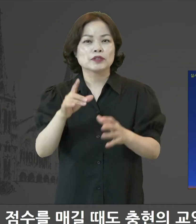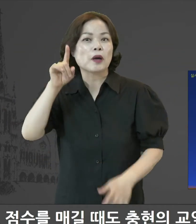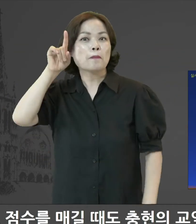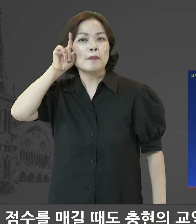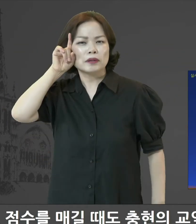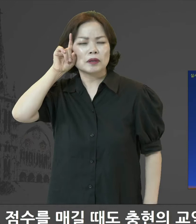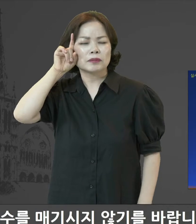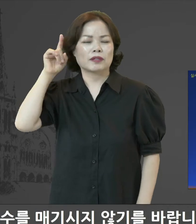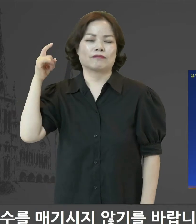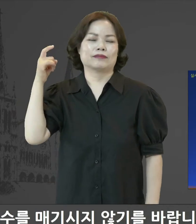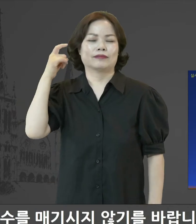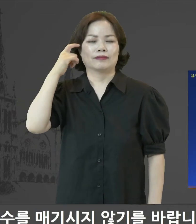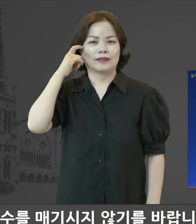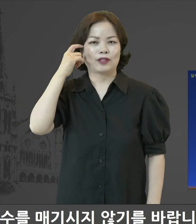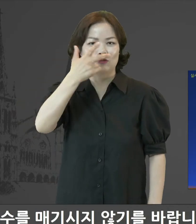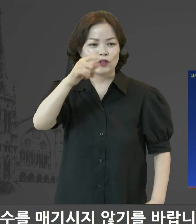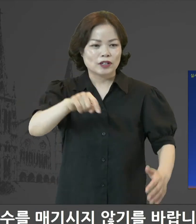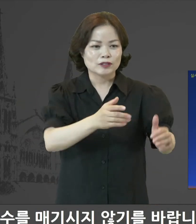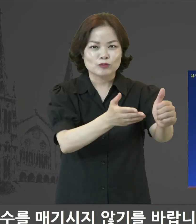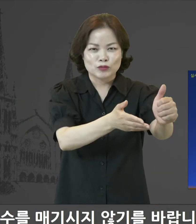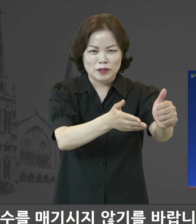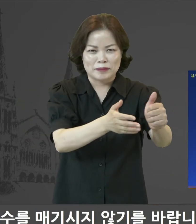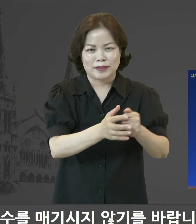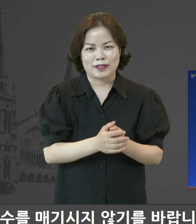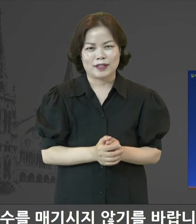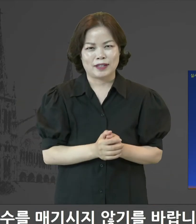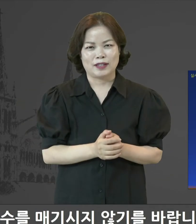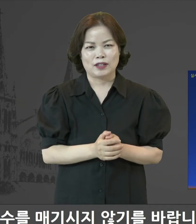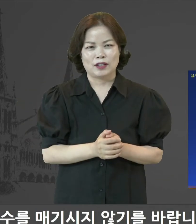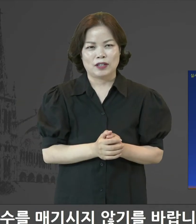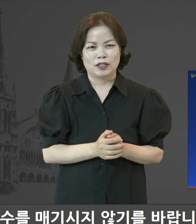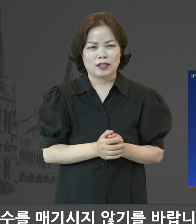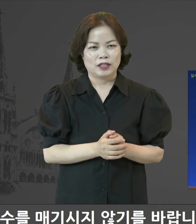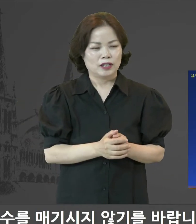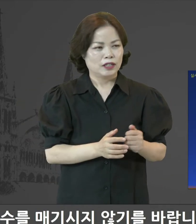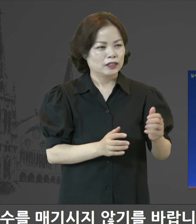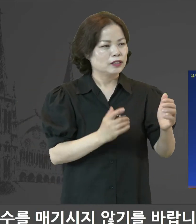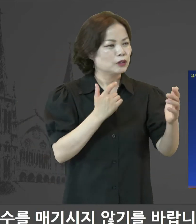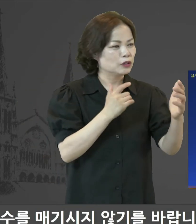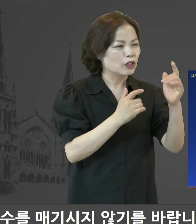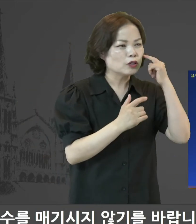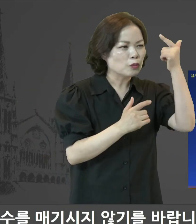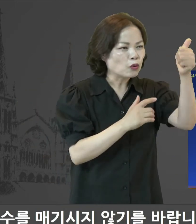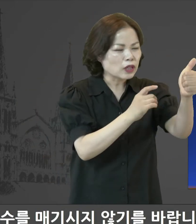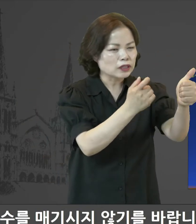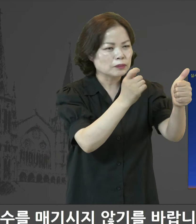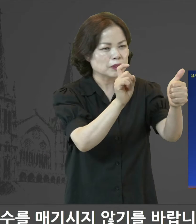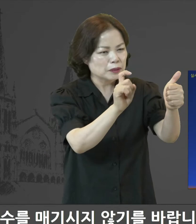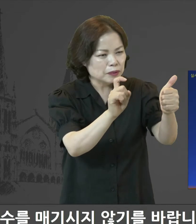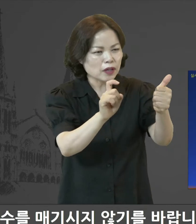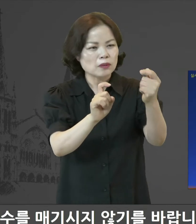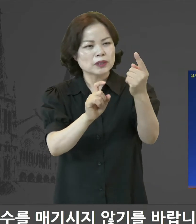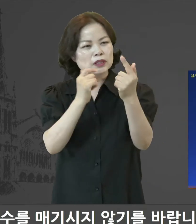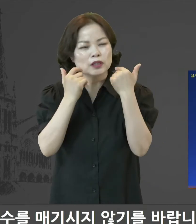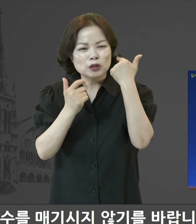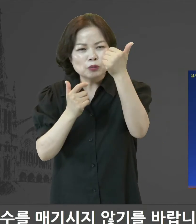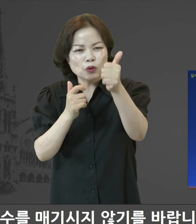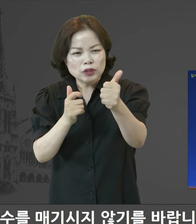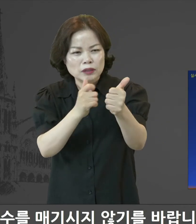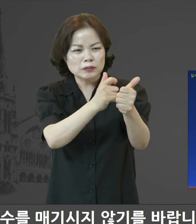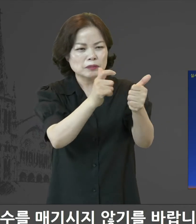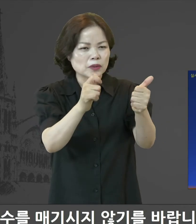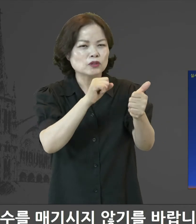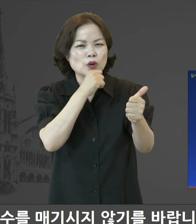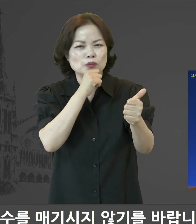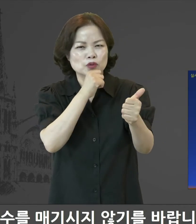이렇게 여겨주시기를 주 안에서 부탁드립니다. 요분 20점, 요분 19점, 요분 11점, 도합이